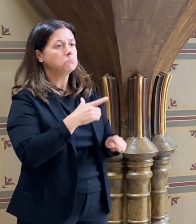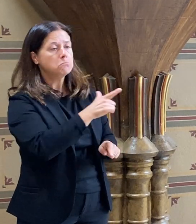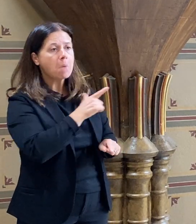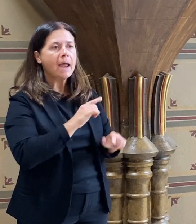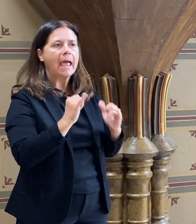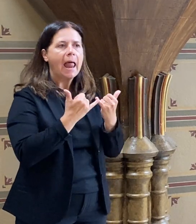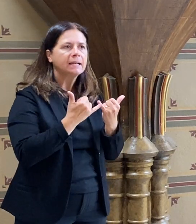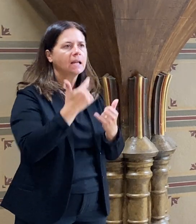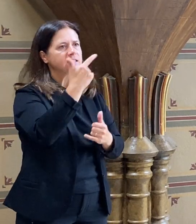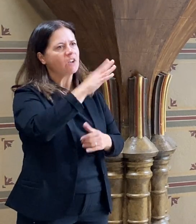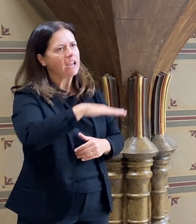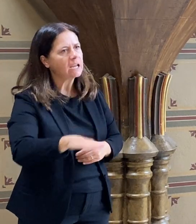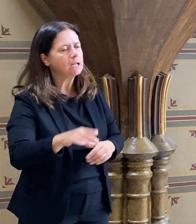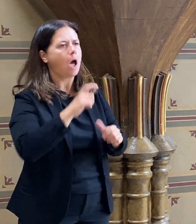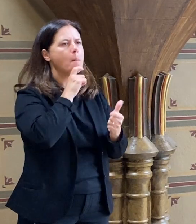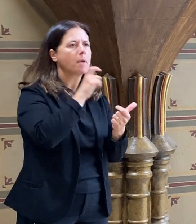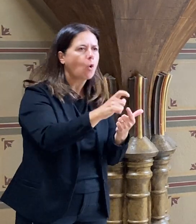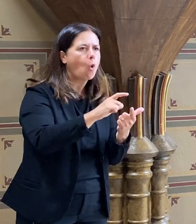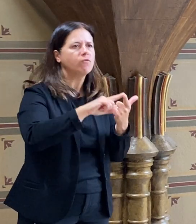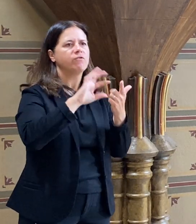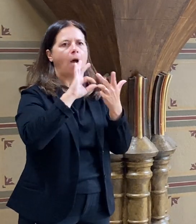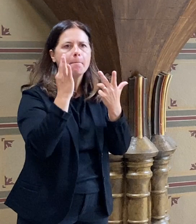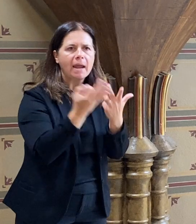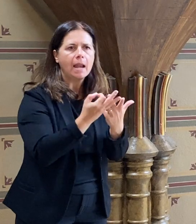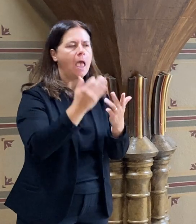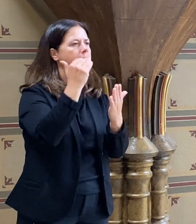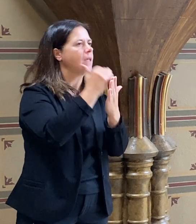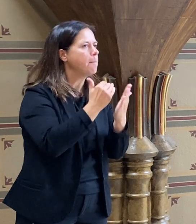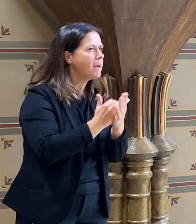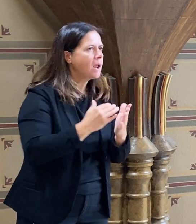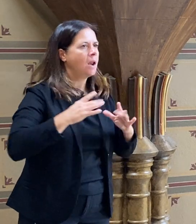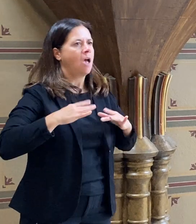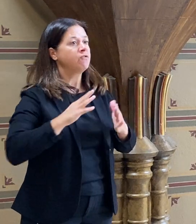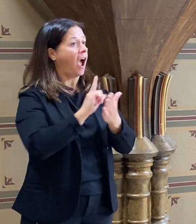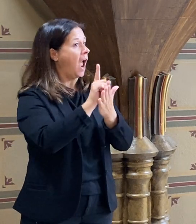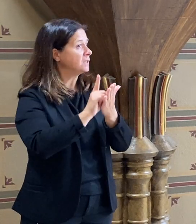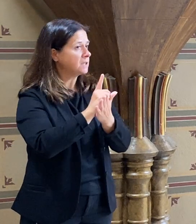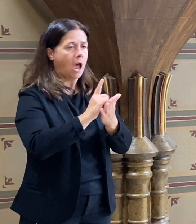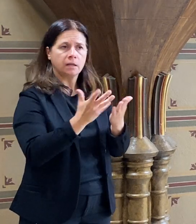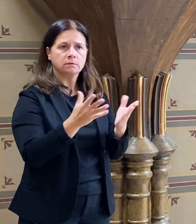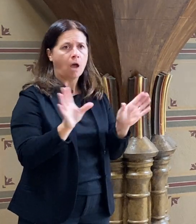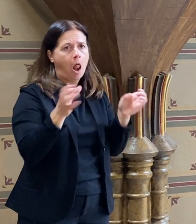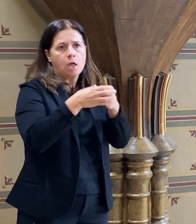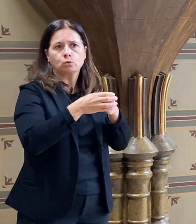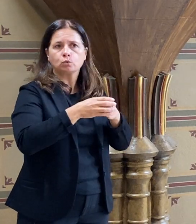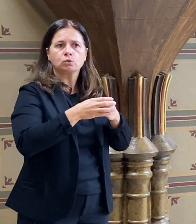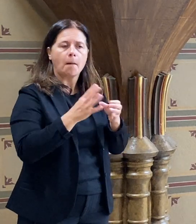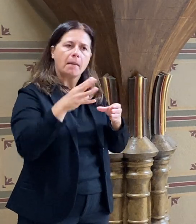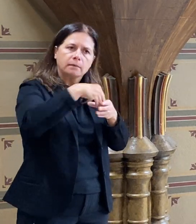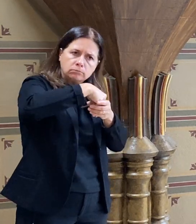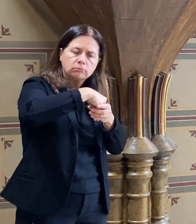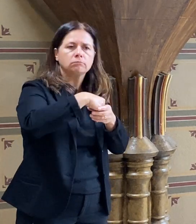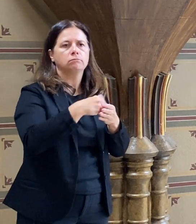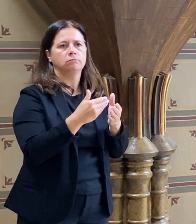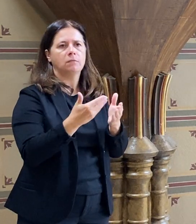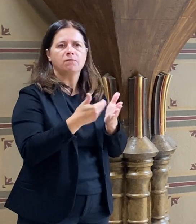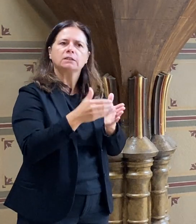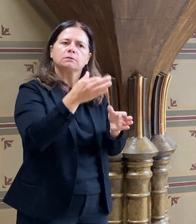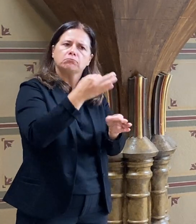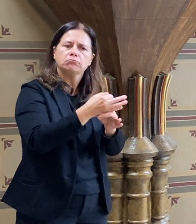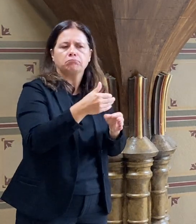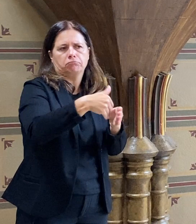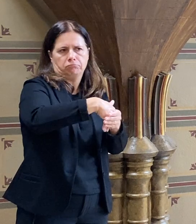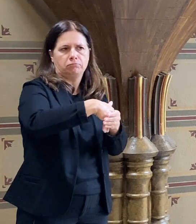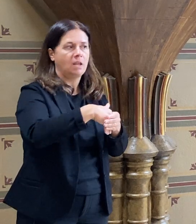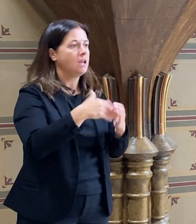Kindern, Beruf und Familie, Termine und Freizeit, eben alles, was dazugehört. Also,